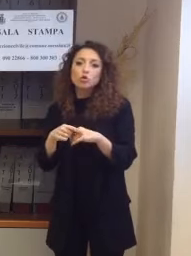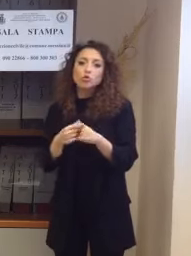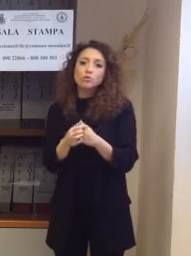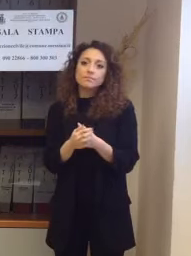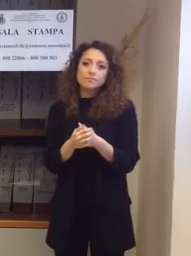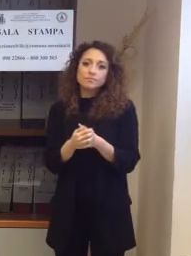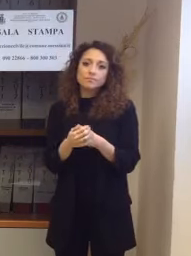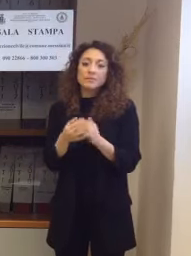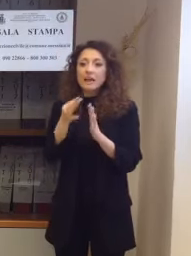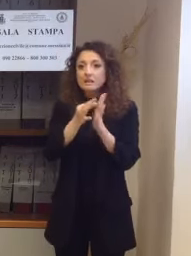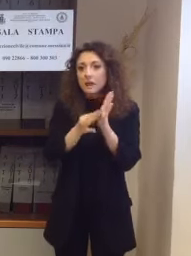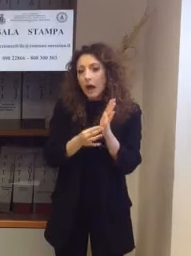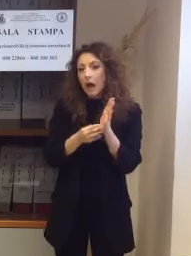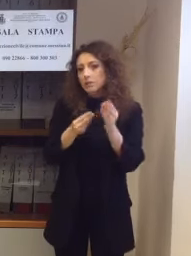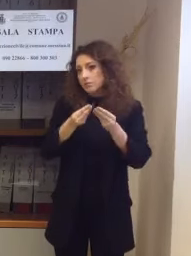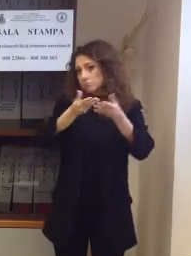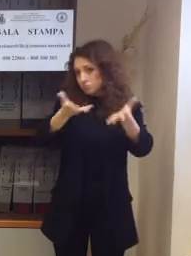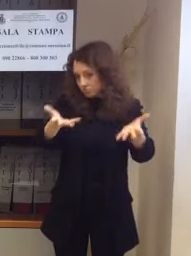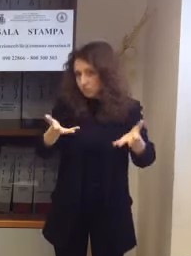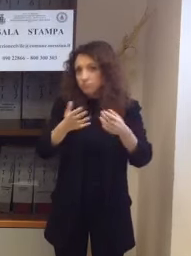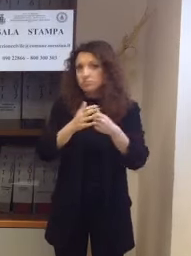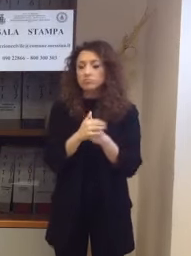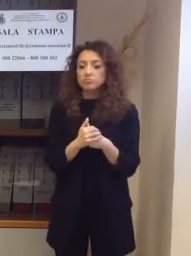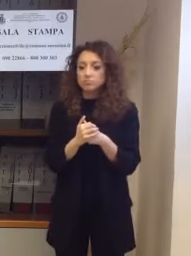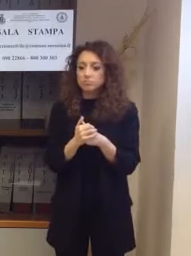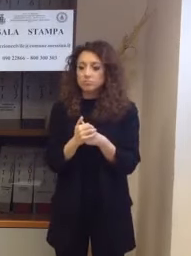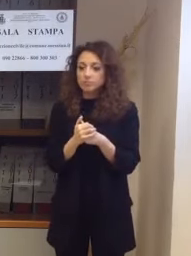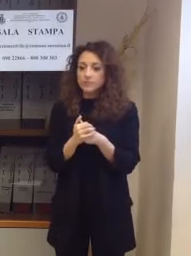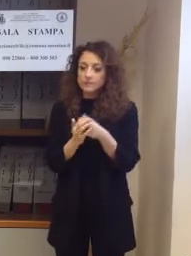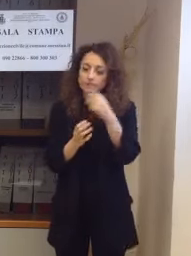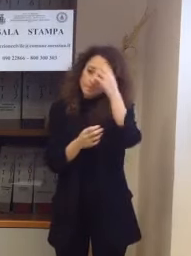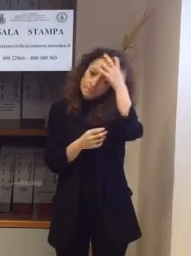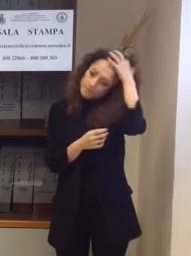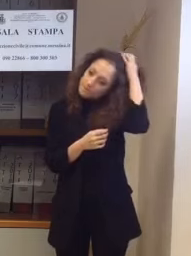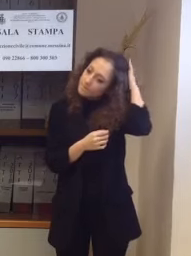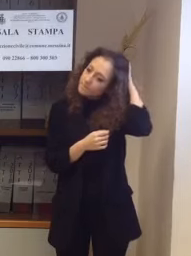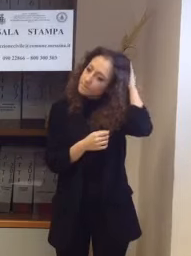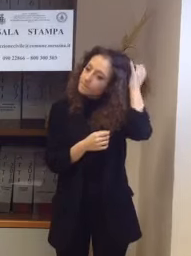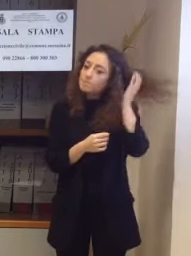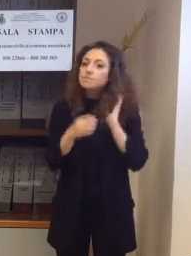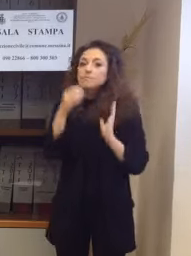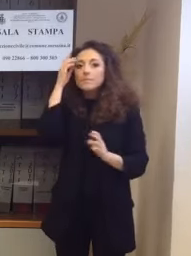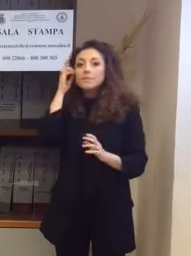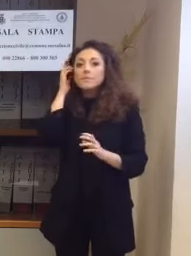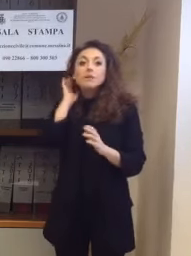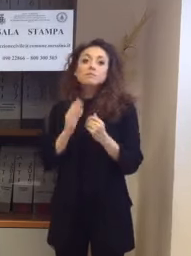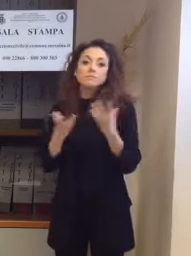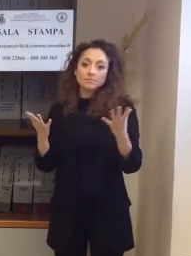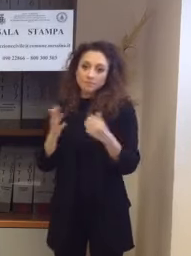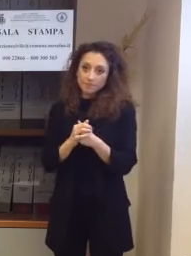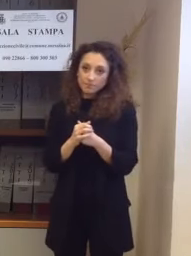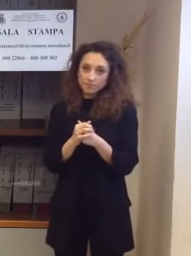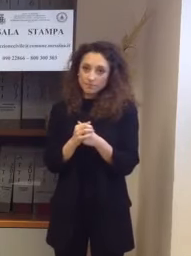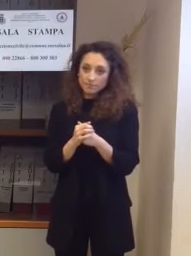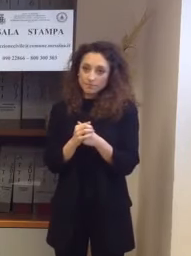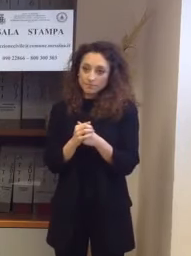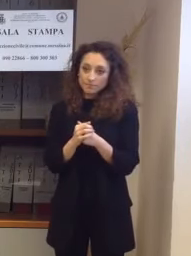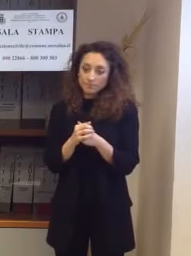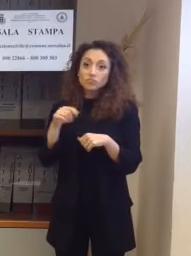che dobbiamo doverosamente fare. E allora, oggi il